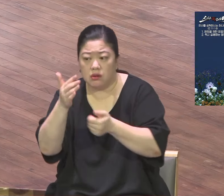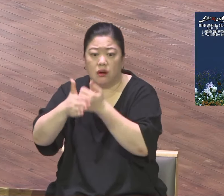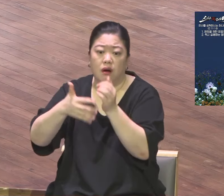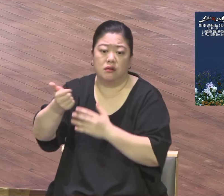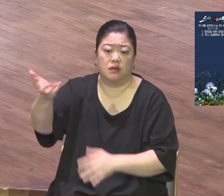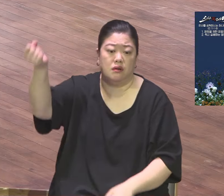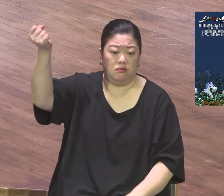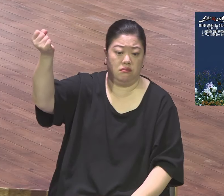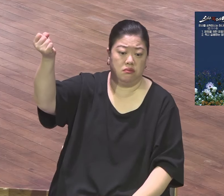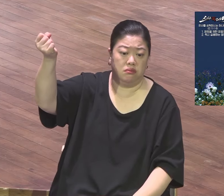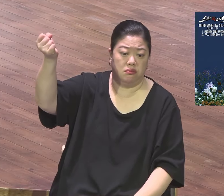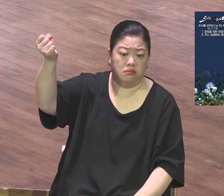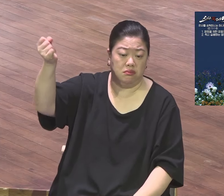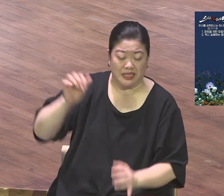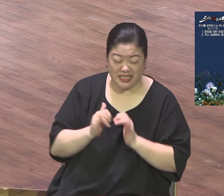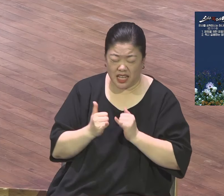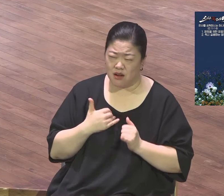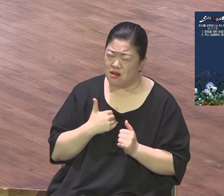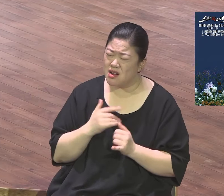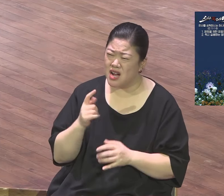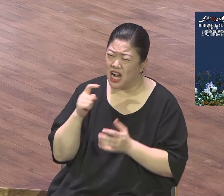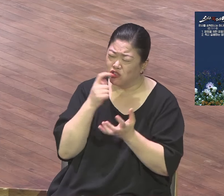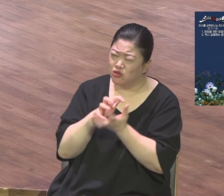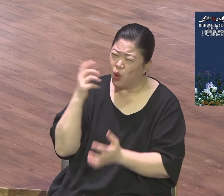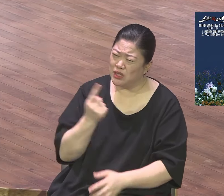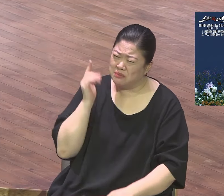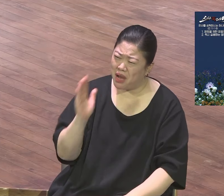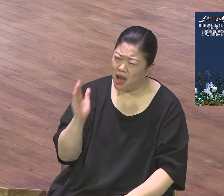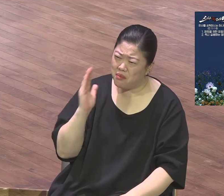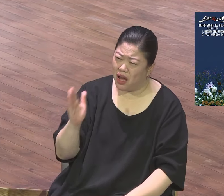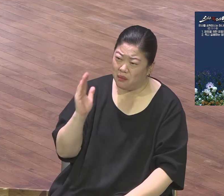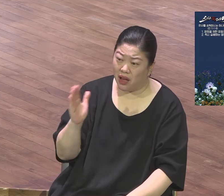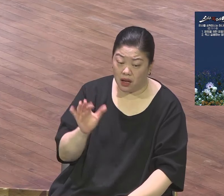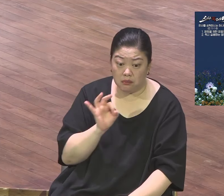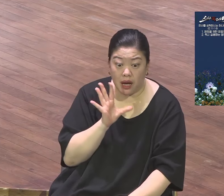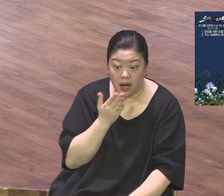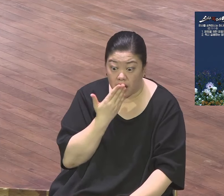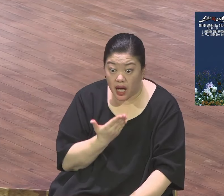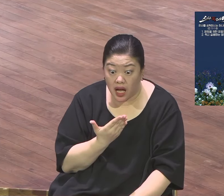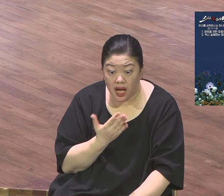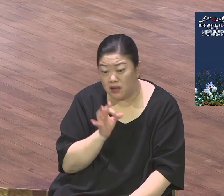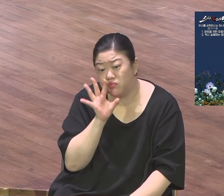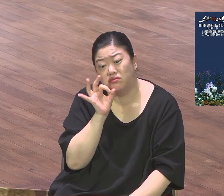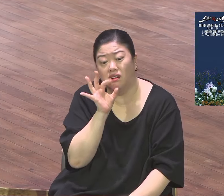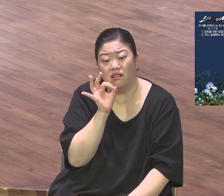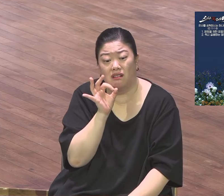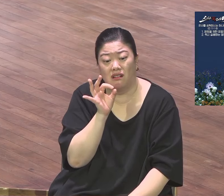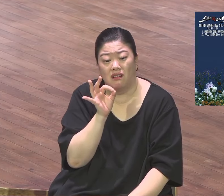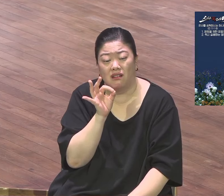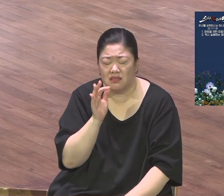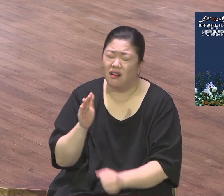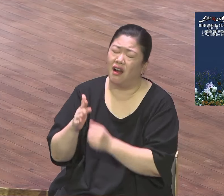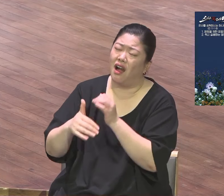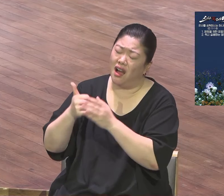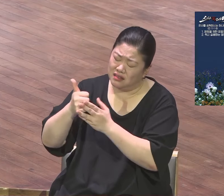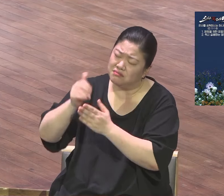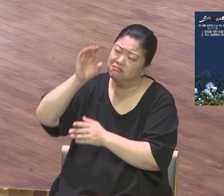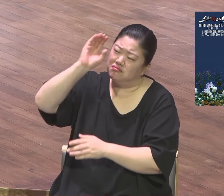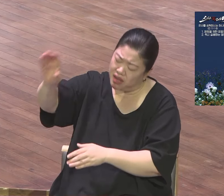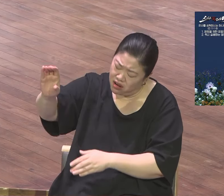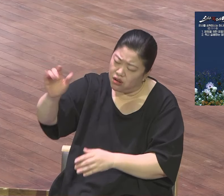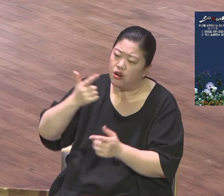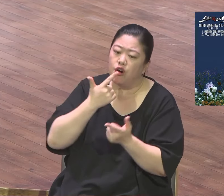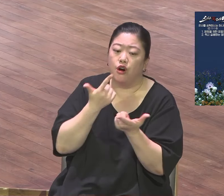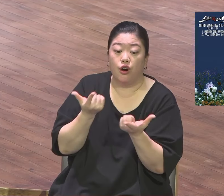하나님의 손에 달렸다니까요. 하늘의 뜻에 맡깁니다. 최선을 다하고 하늘 뜻에 맡기듯이